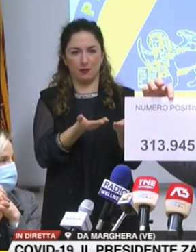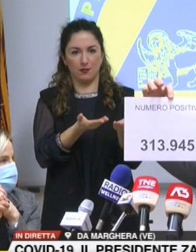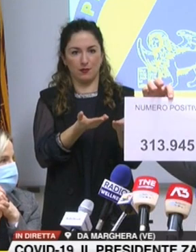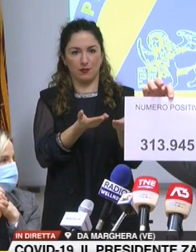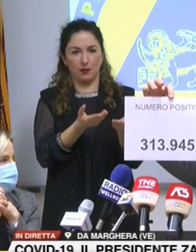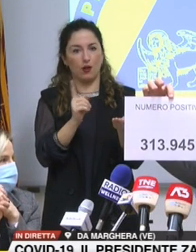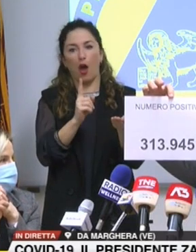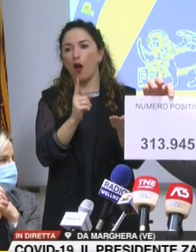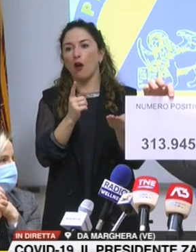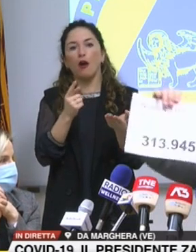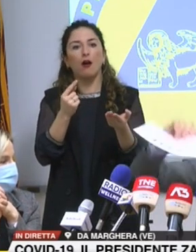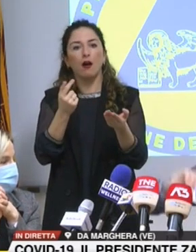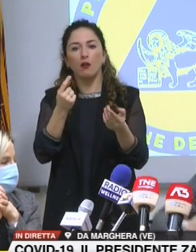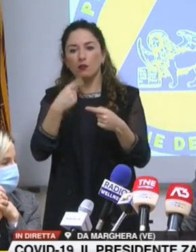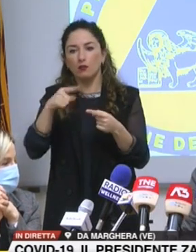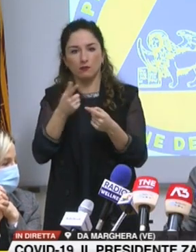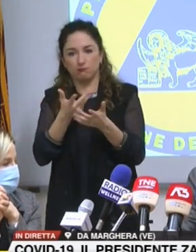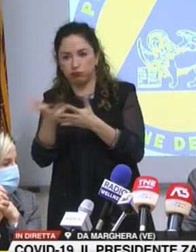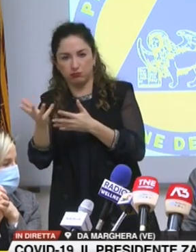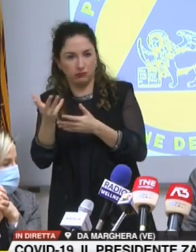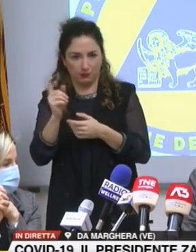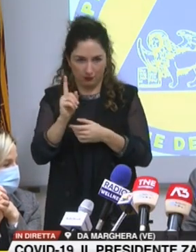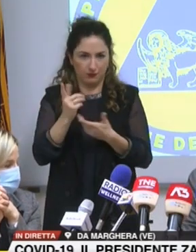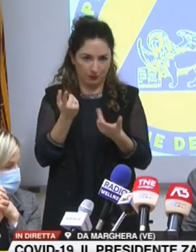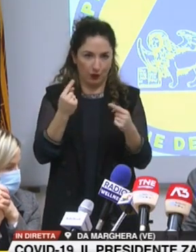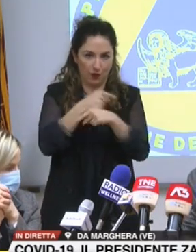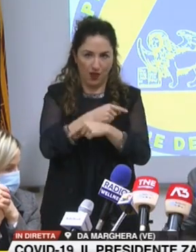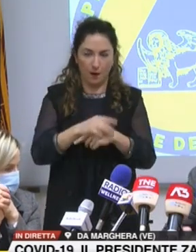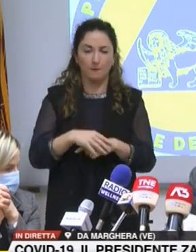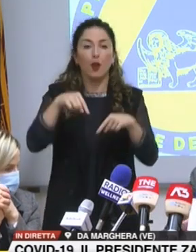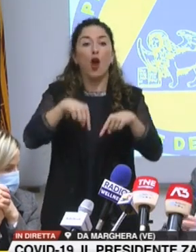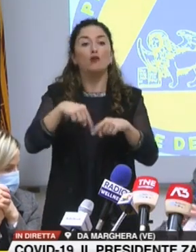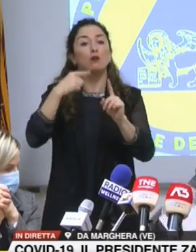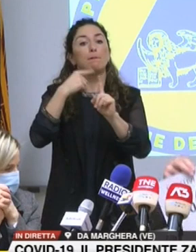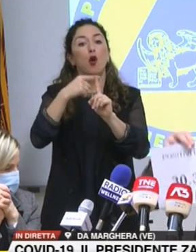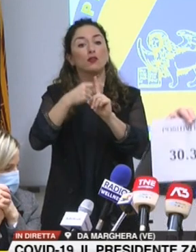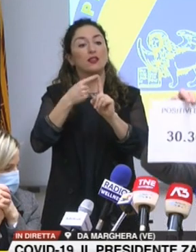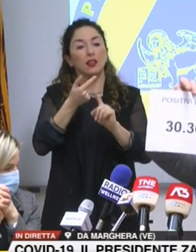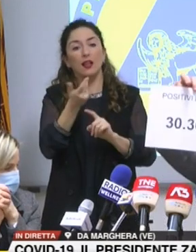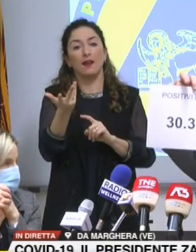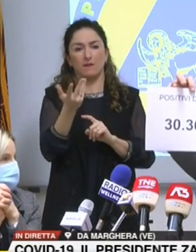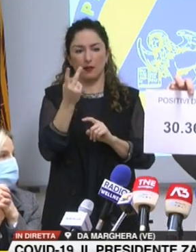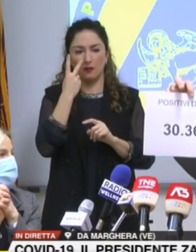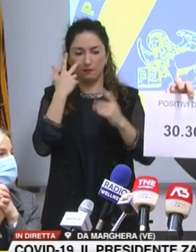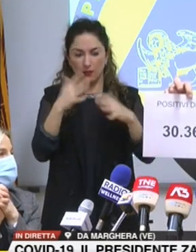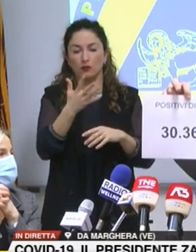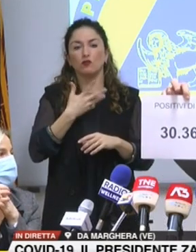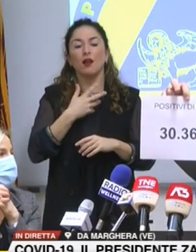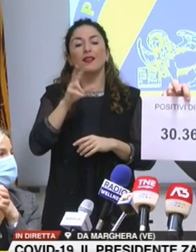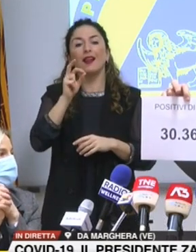diciamo non positività. E i positivi di oggi, avete visto anche rispetto a ieri, in altri 4.000 di meno,